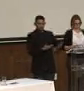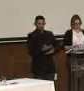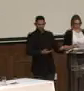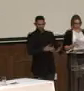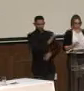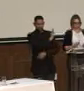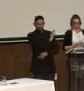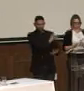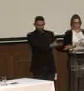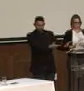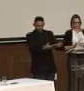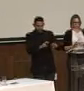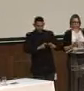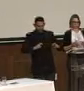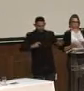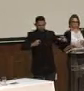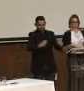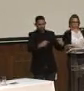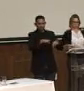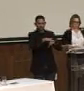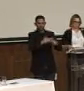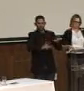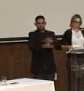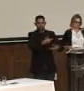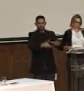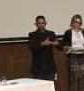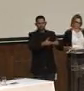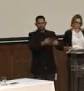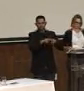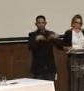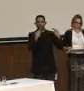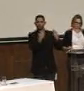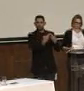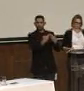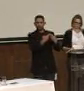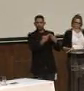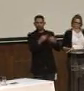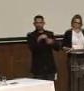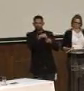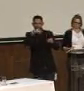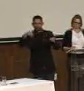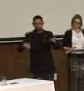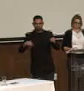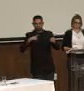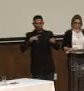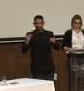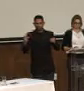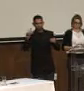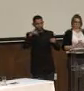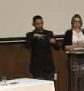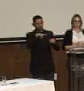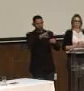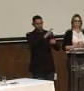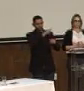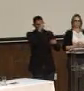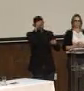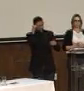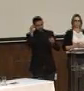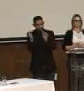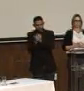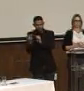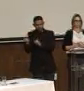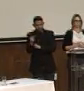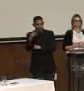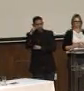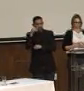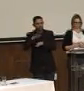mesa para conversar, buscar o entendimento. Tivemos reuniões intermediárias, eu, professor Elcio, buscando construir